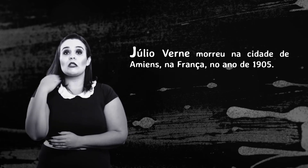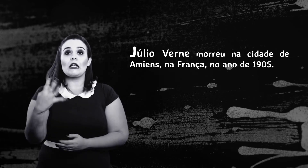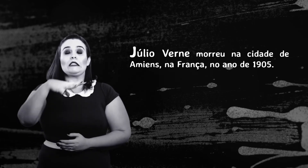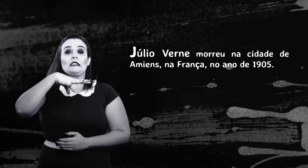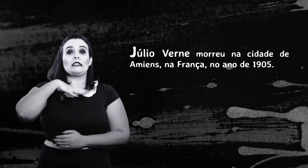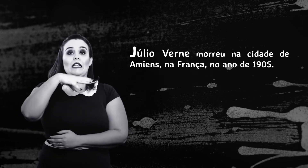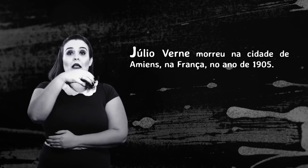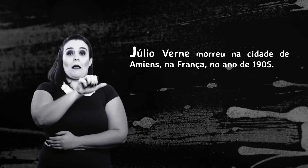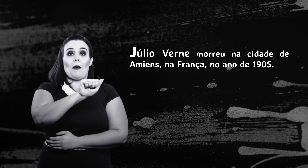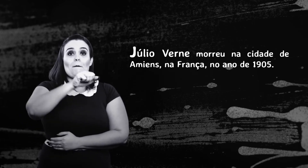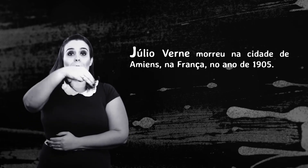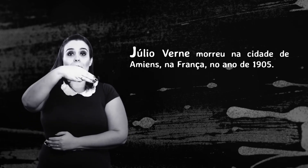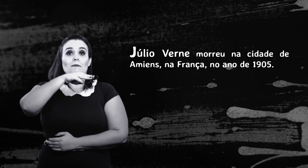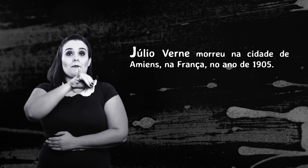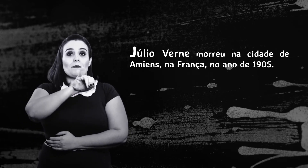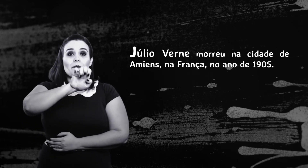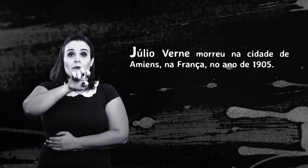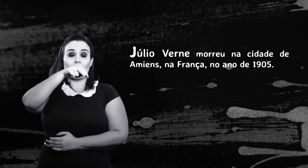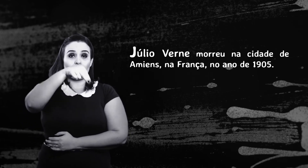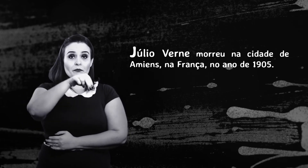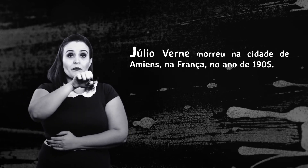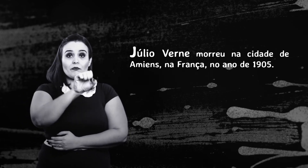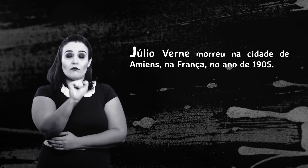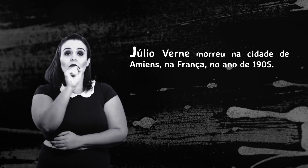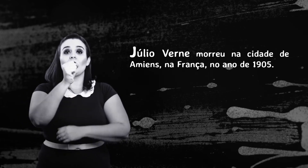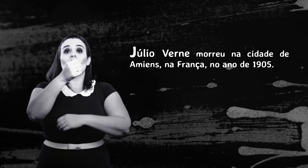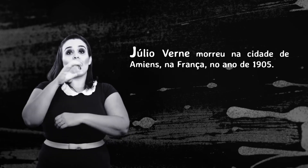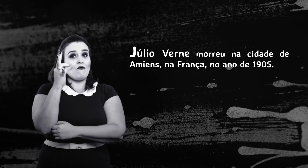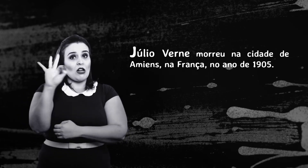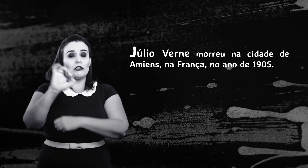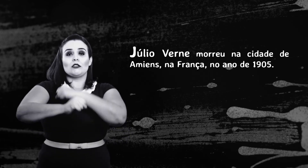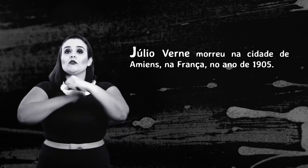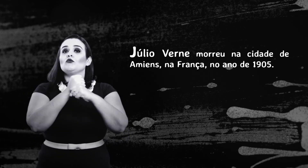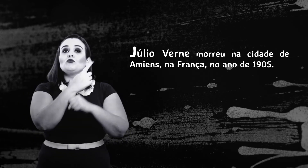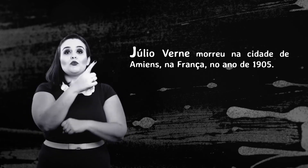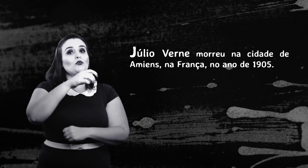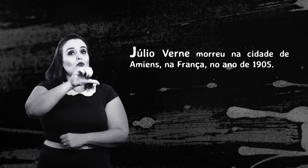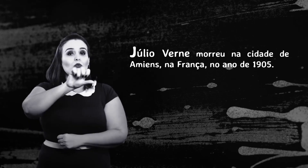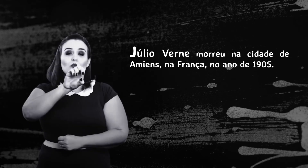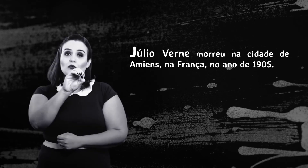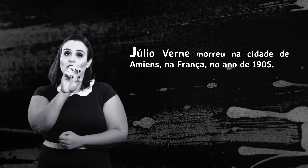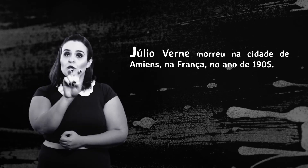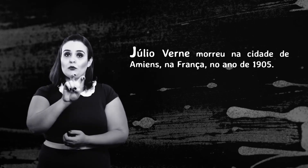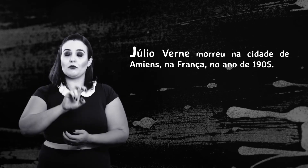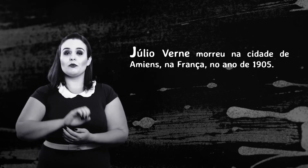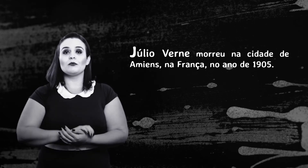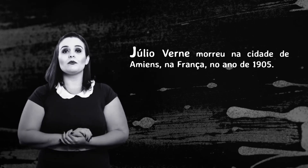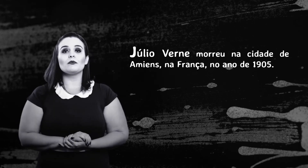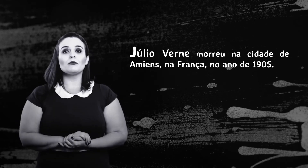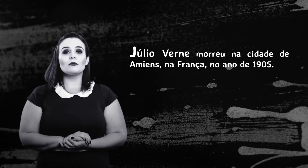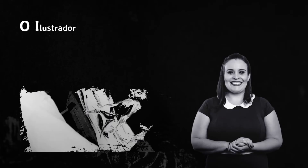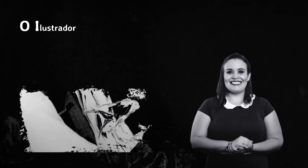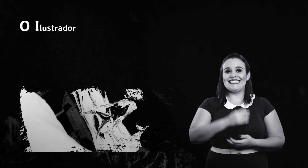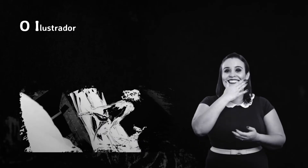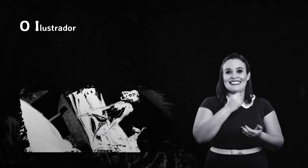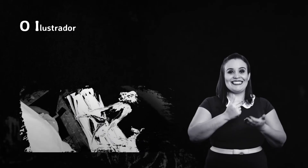morreu na cidade de Amiens, na França, no ano de 1905. O